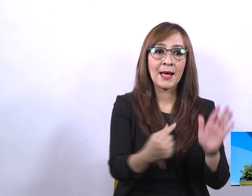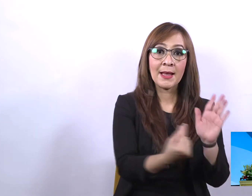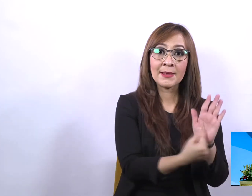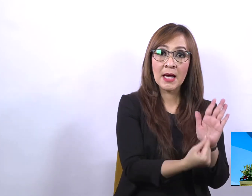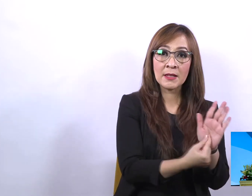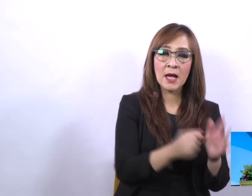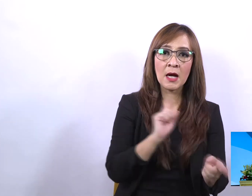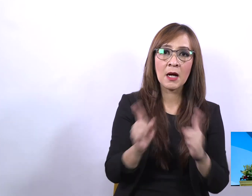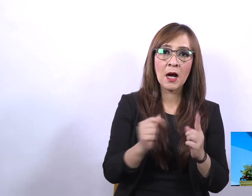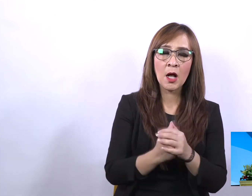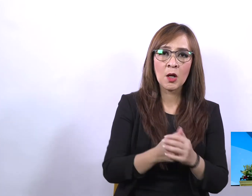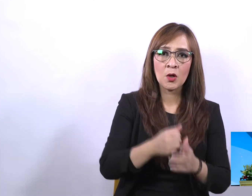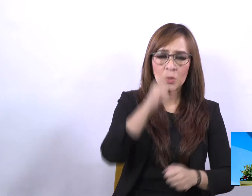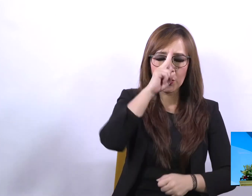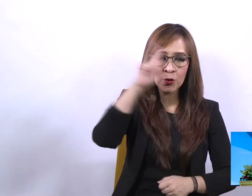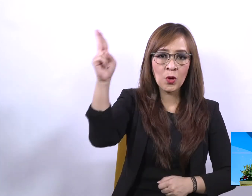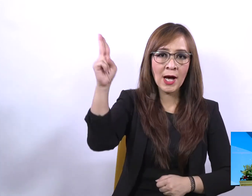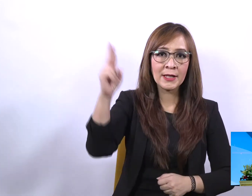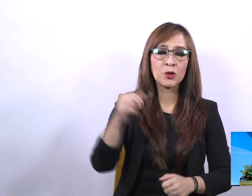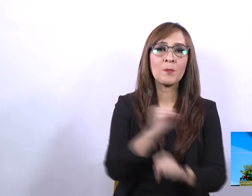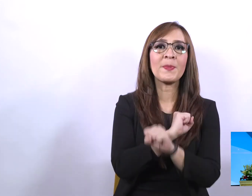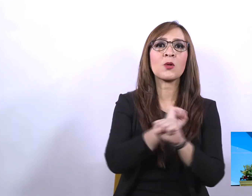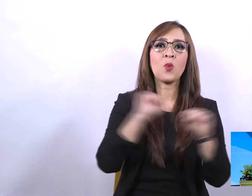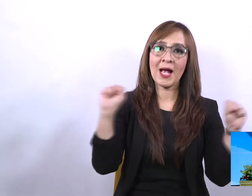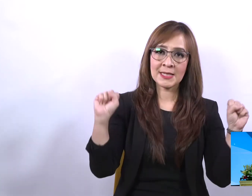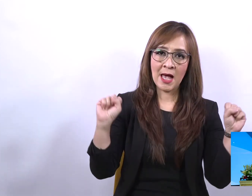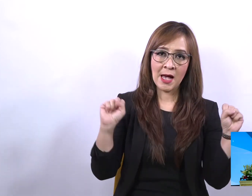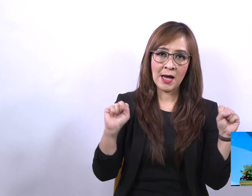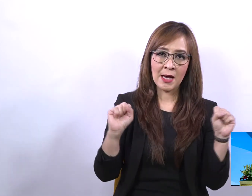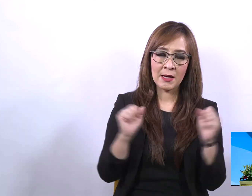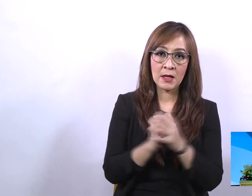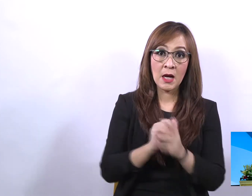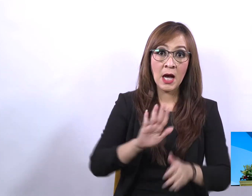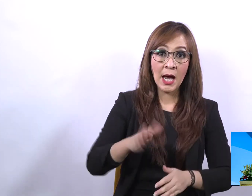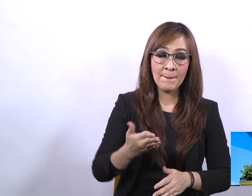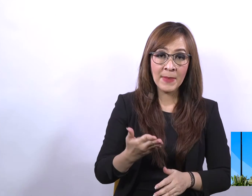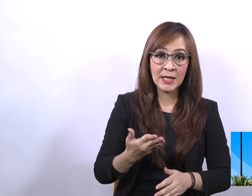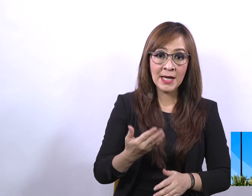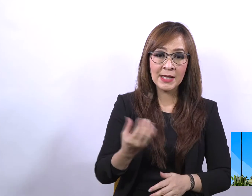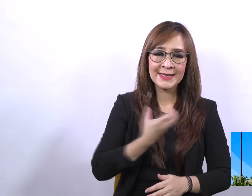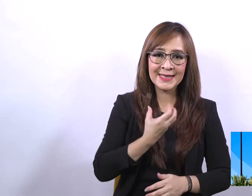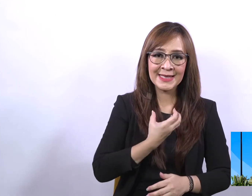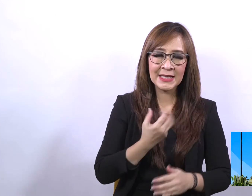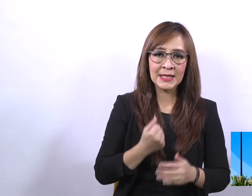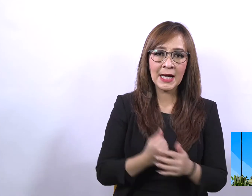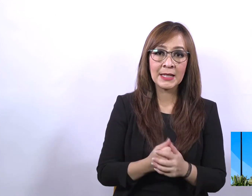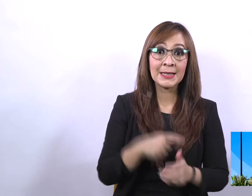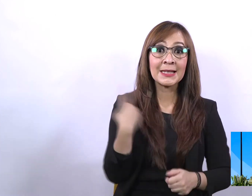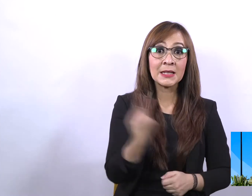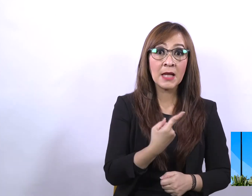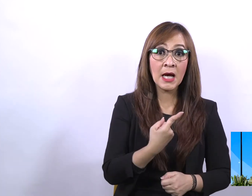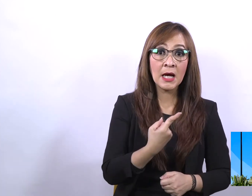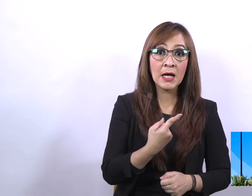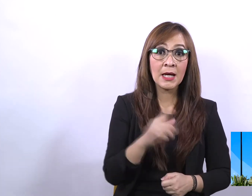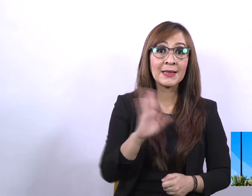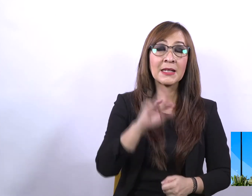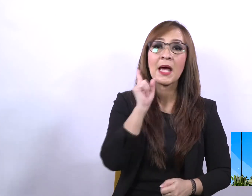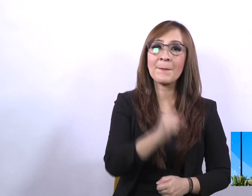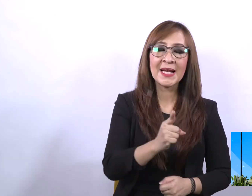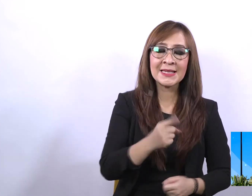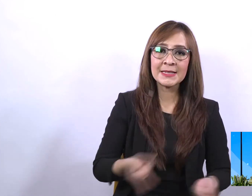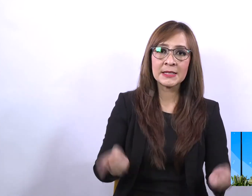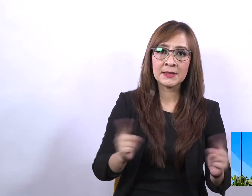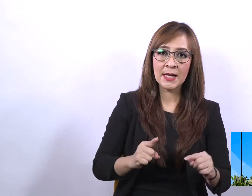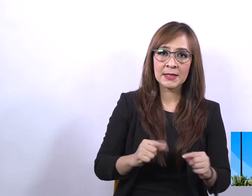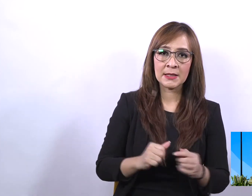Tuhan berdaulat dan berkuasa pasang yang diinginkan pasti jadi apa saja setinggi dia inginkan tidak bakal terjadi Hai para